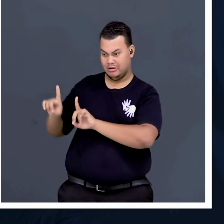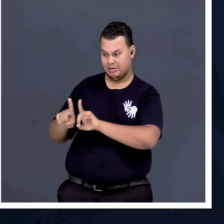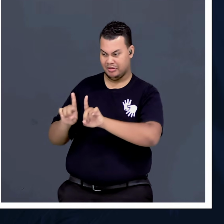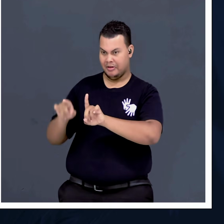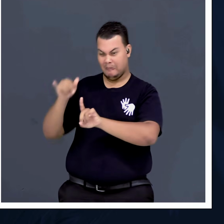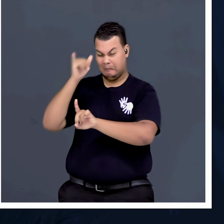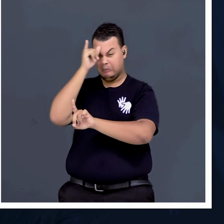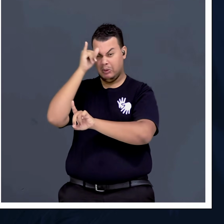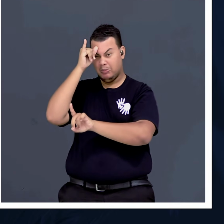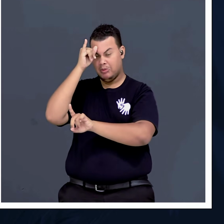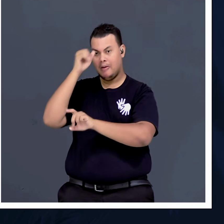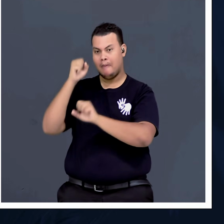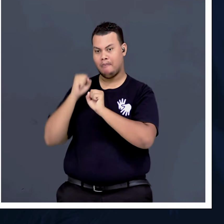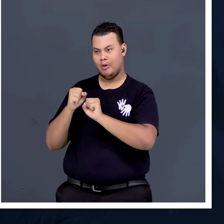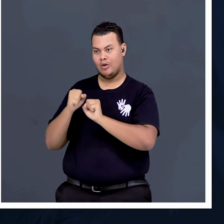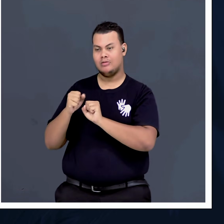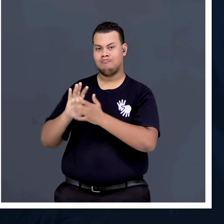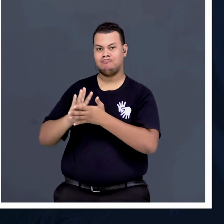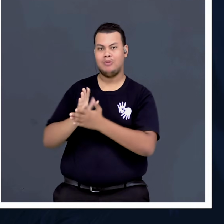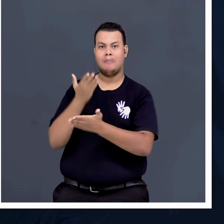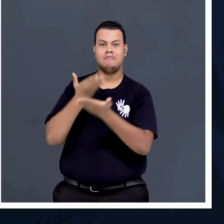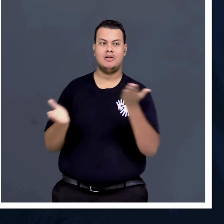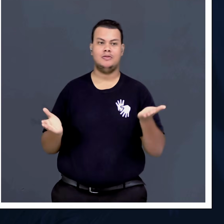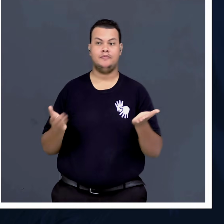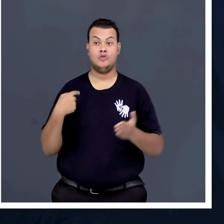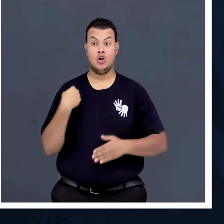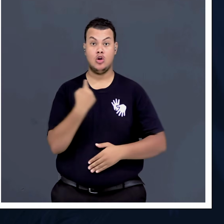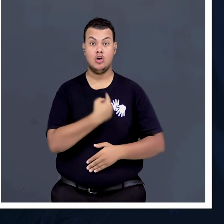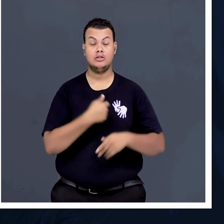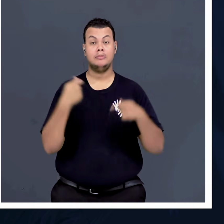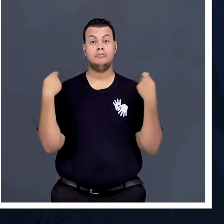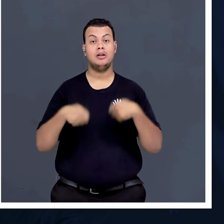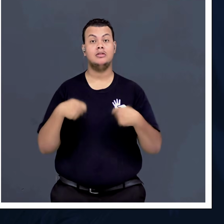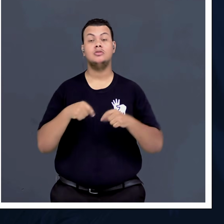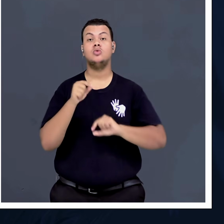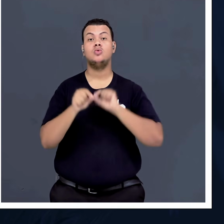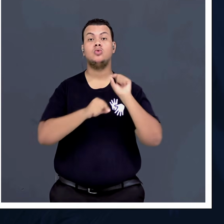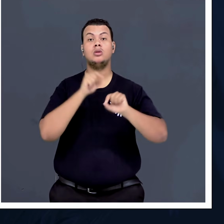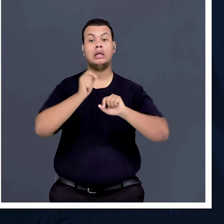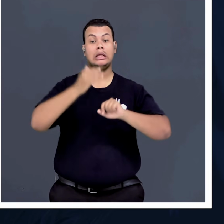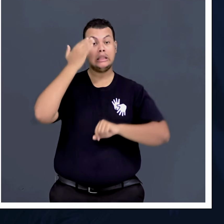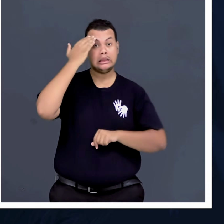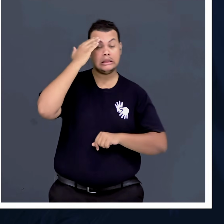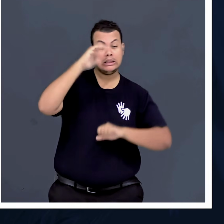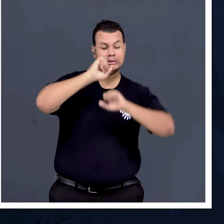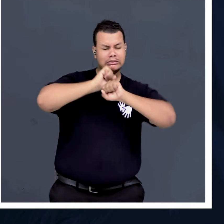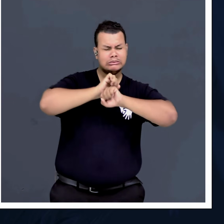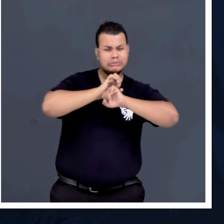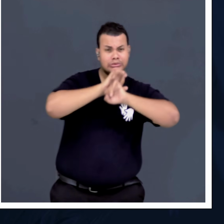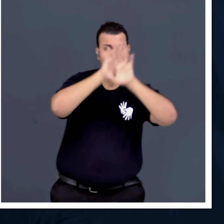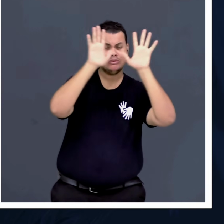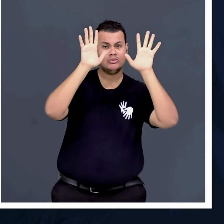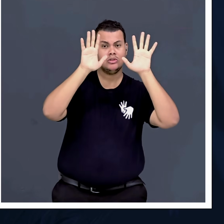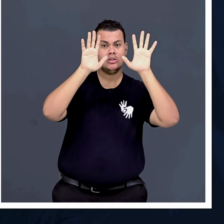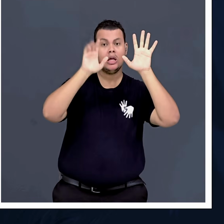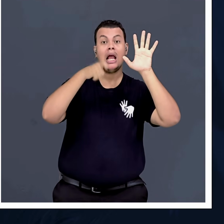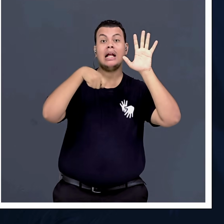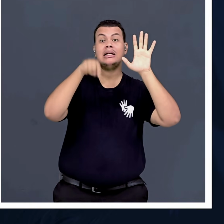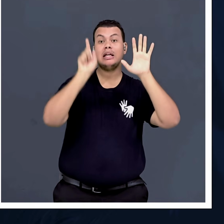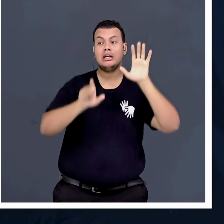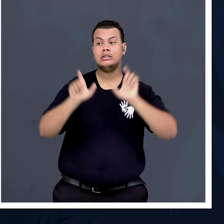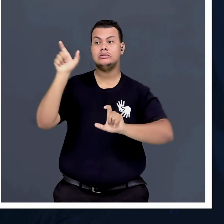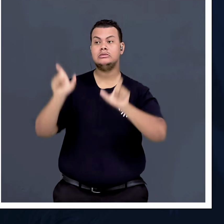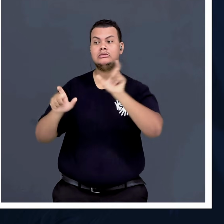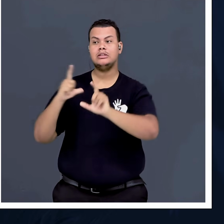tolos acabará mal. Nós precisamos discernir muito bem os